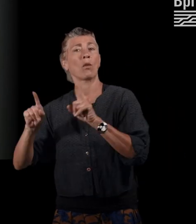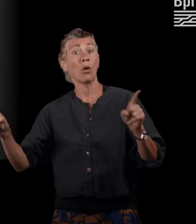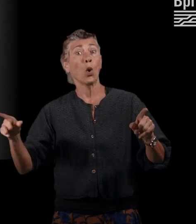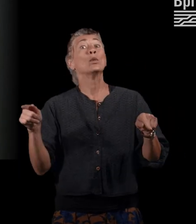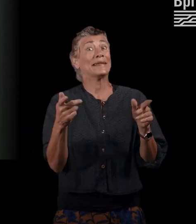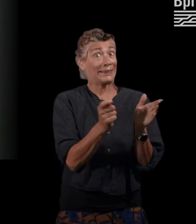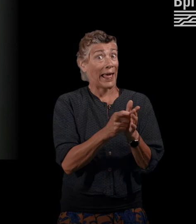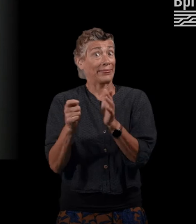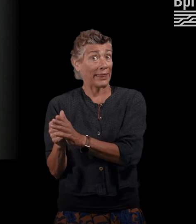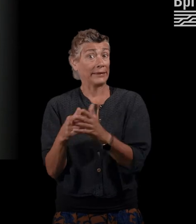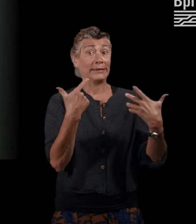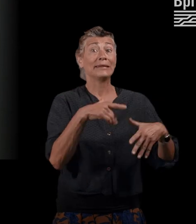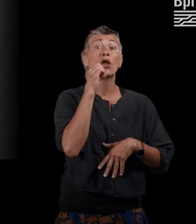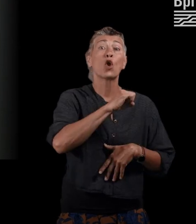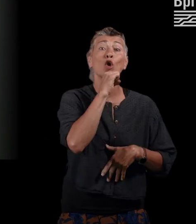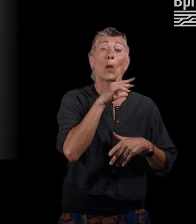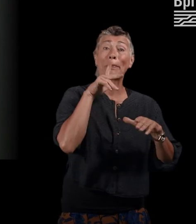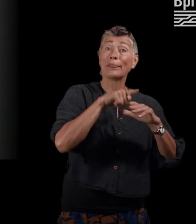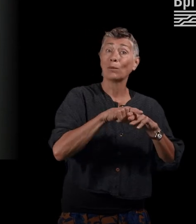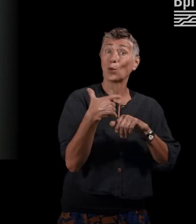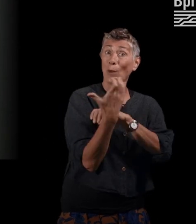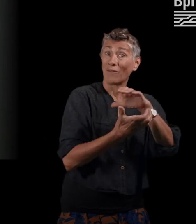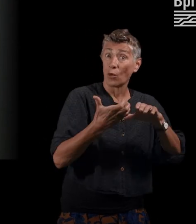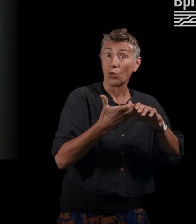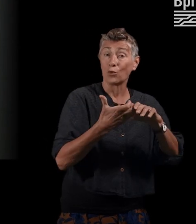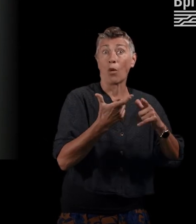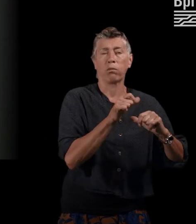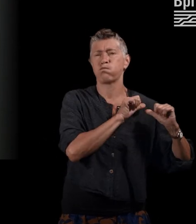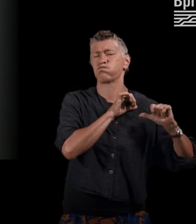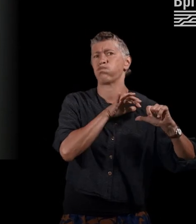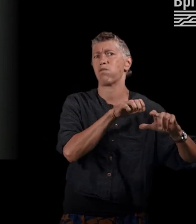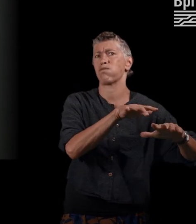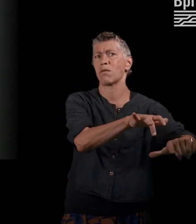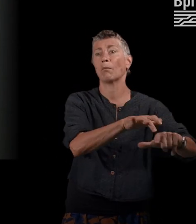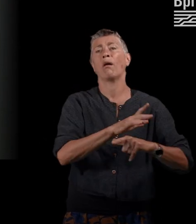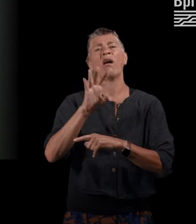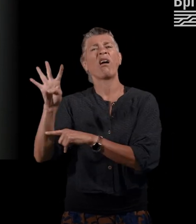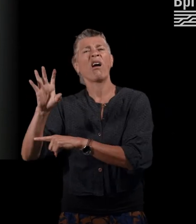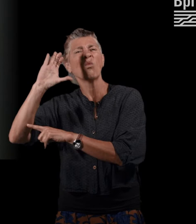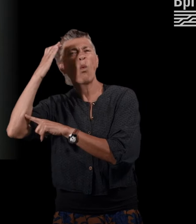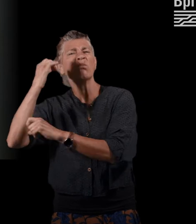début de la révolution, une explosion populaire, et le 4 août,